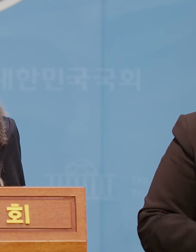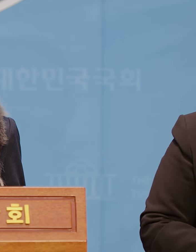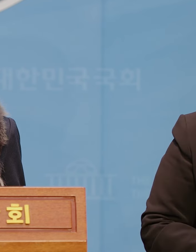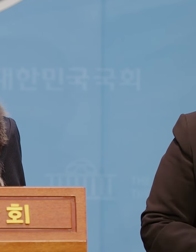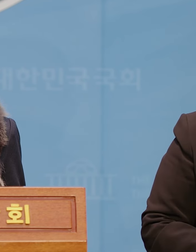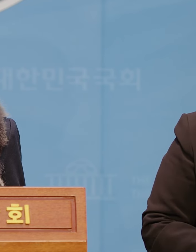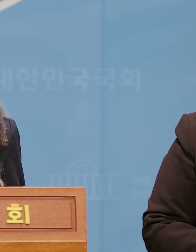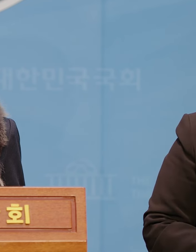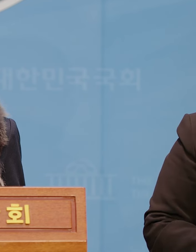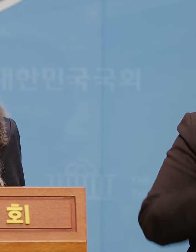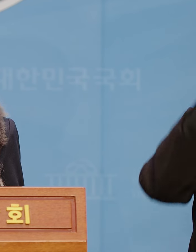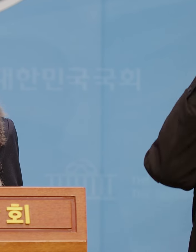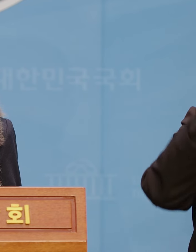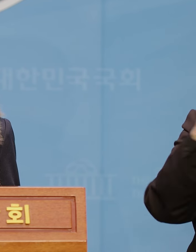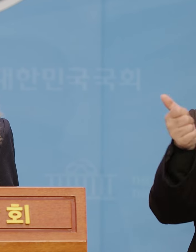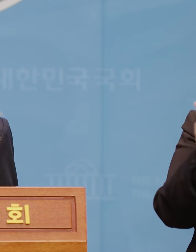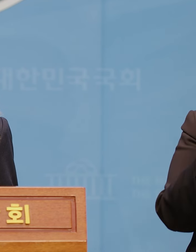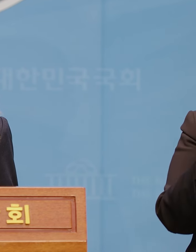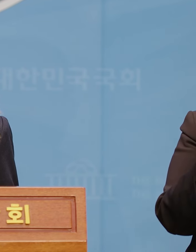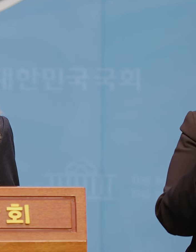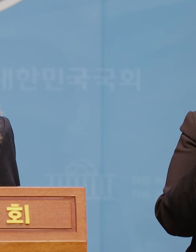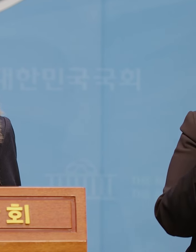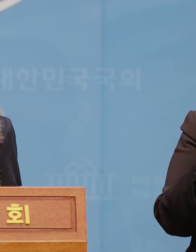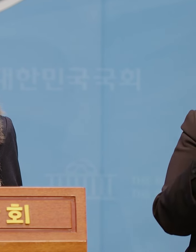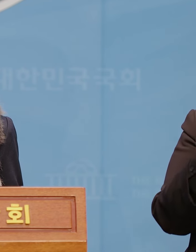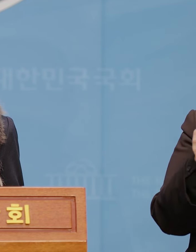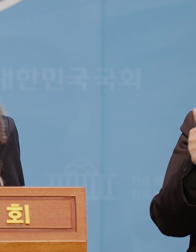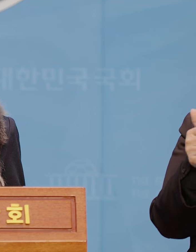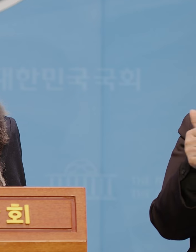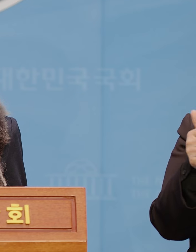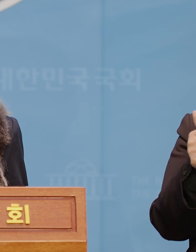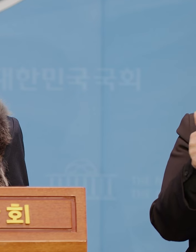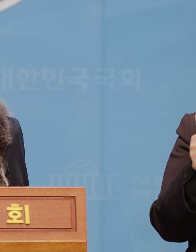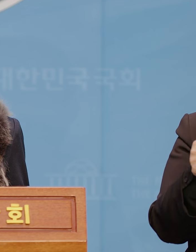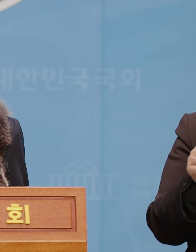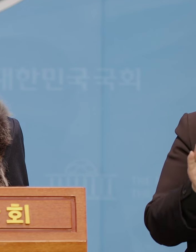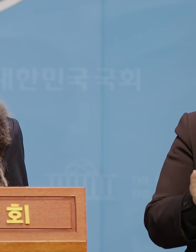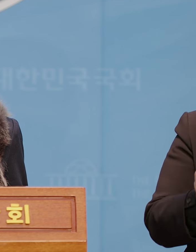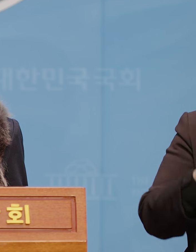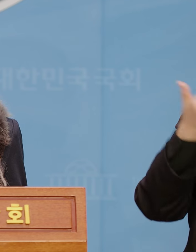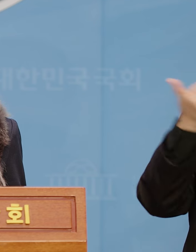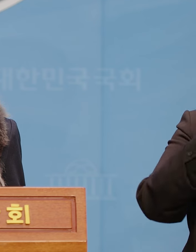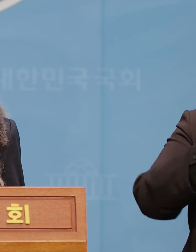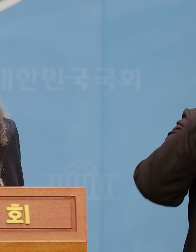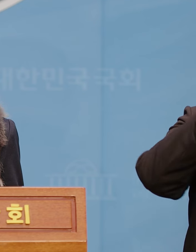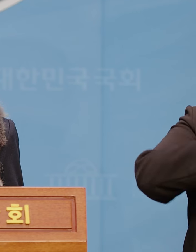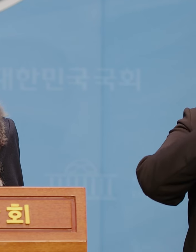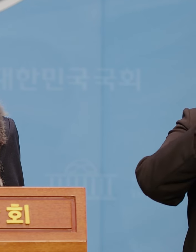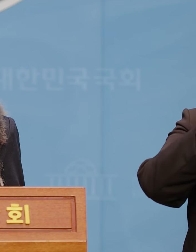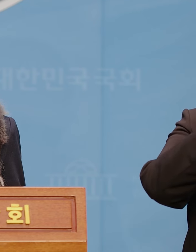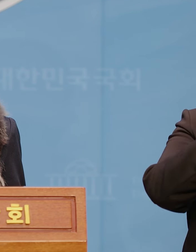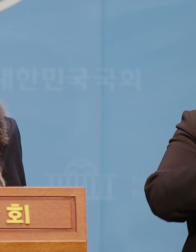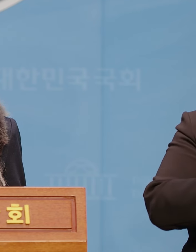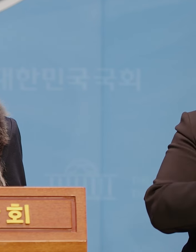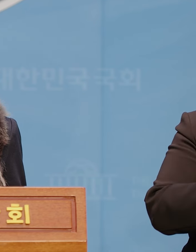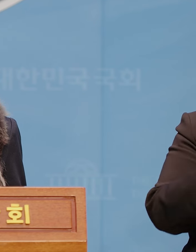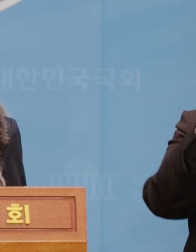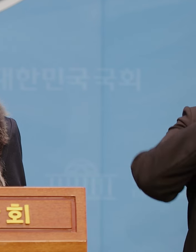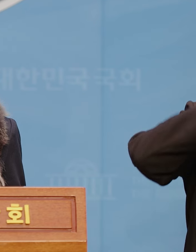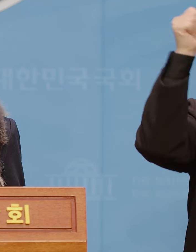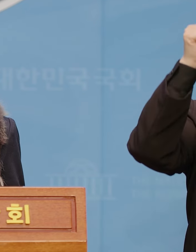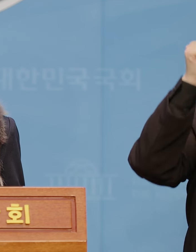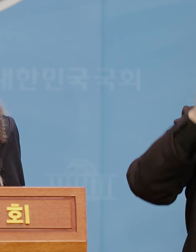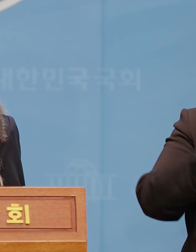저기 이재명 대표님이 그 요번에 총선에 4월 10날 총선에 당선이